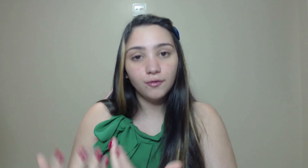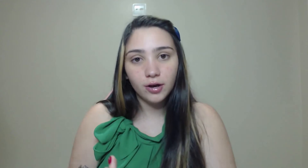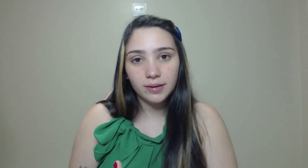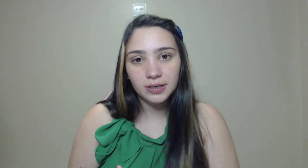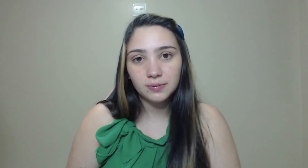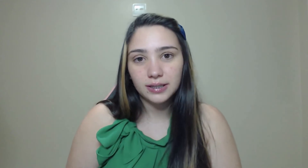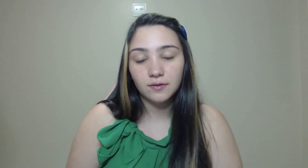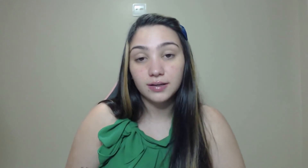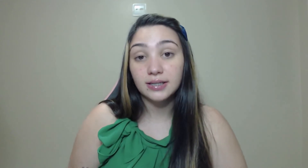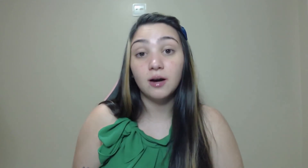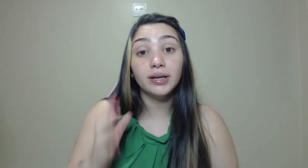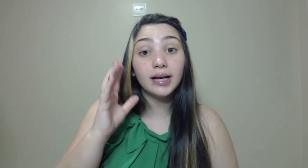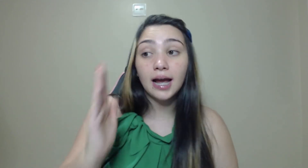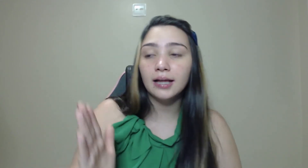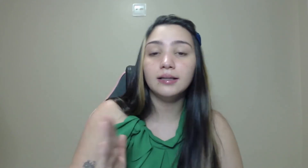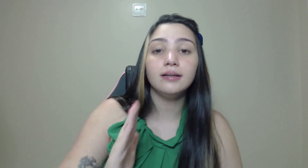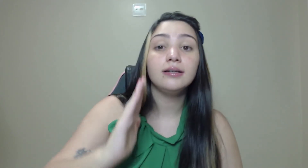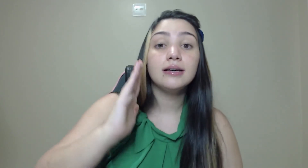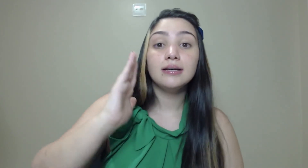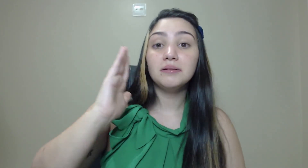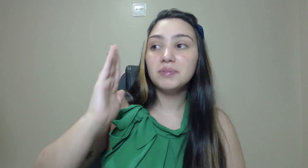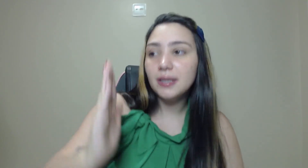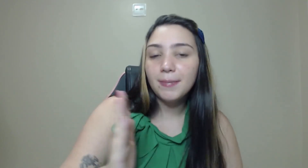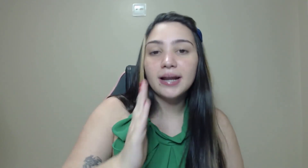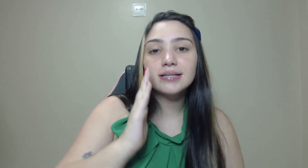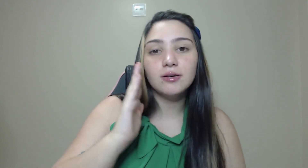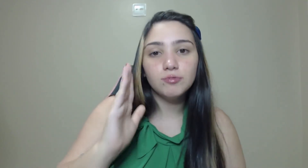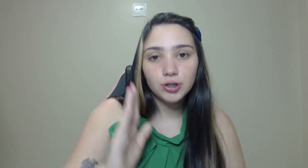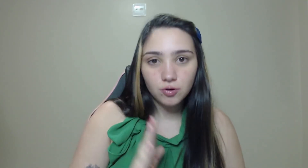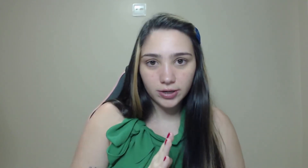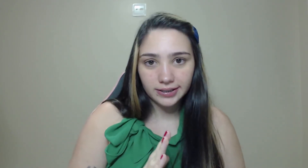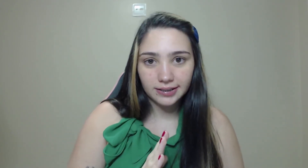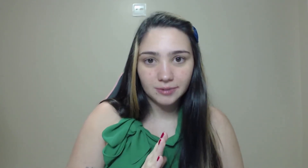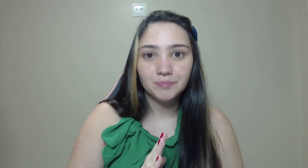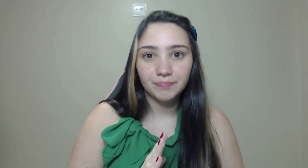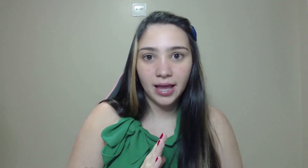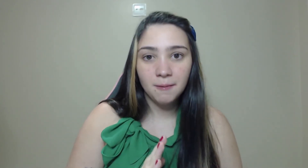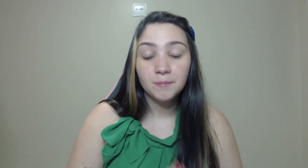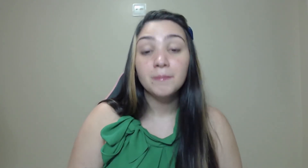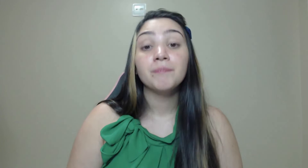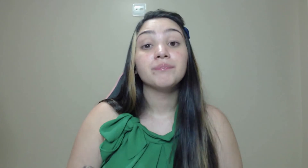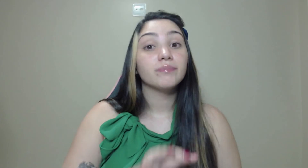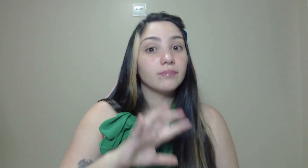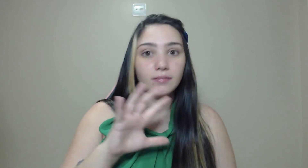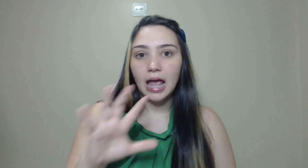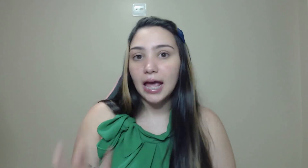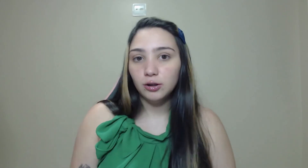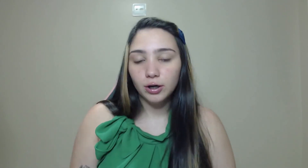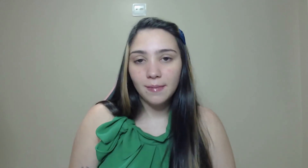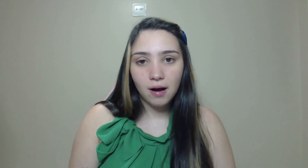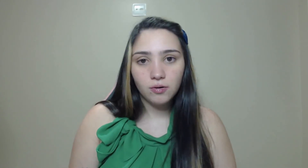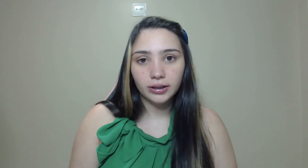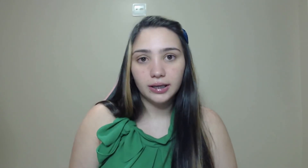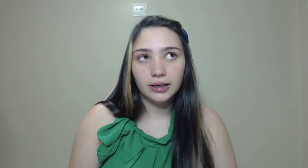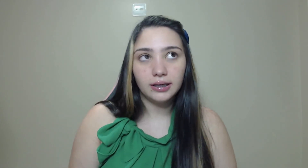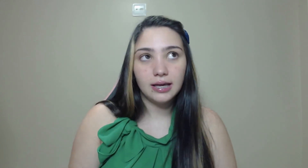minha expressão facial em cada separação de coisas, né? É normal que